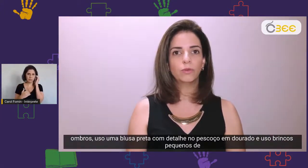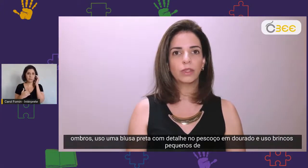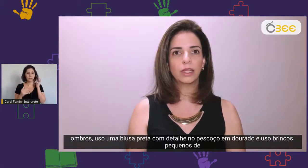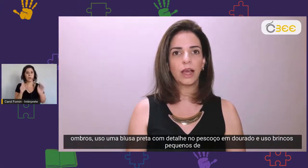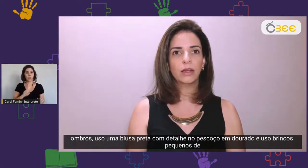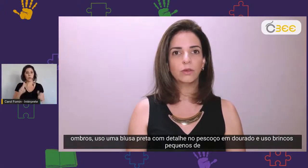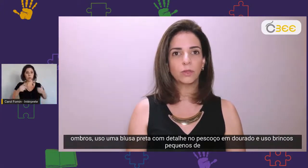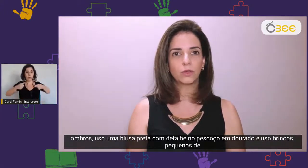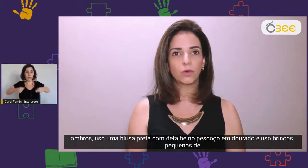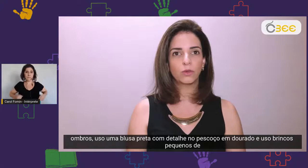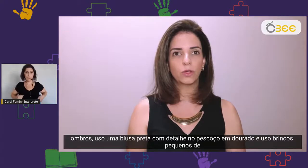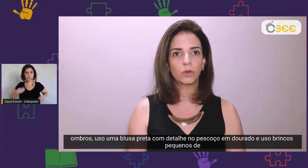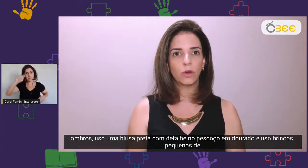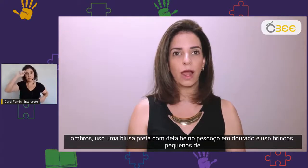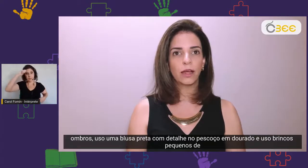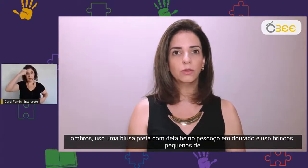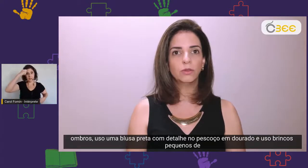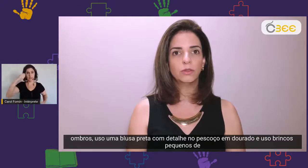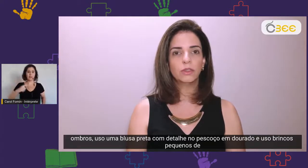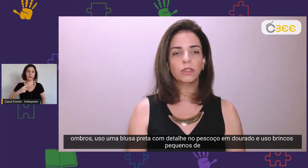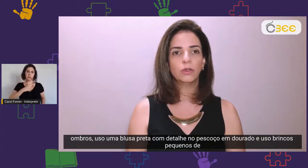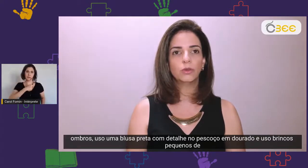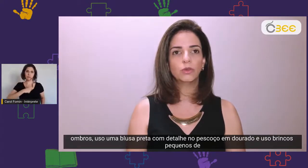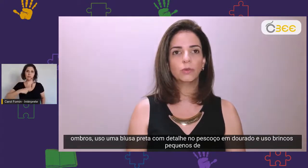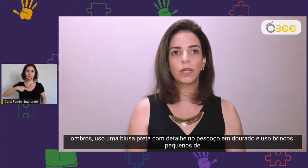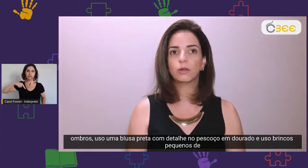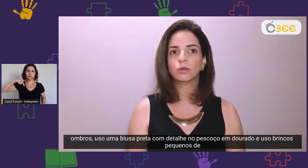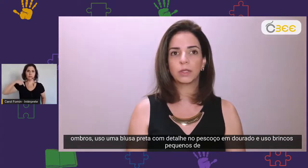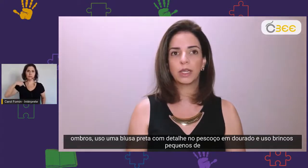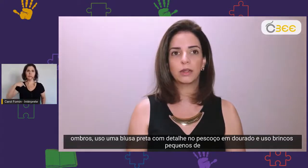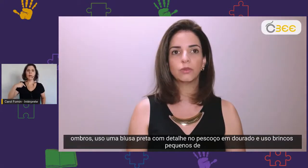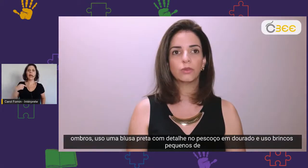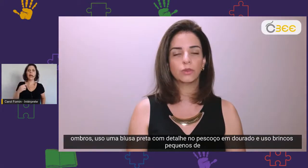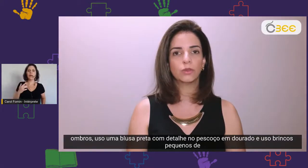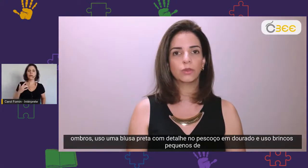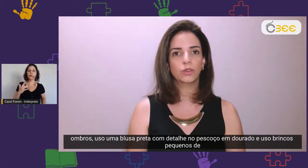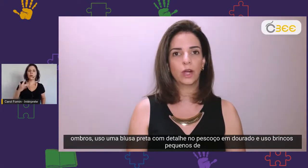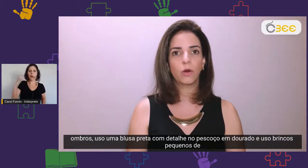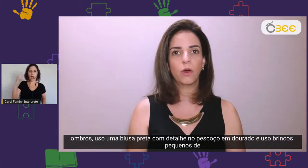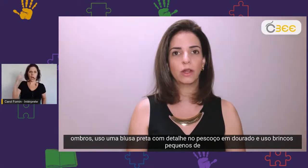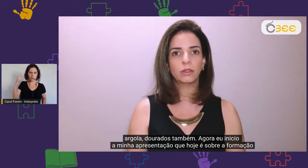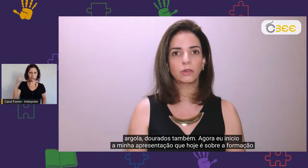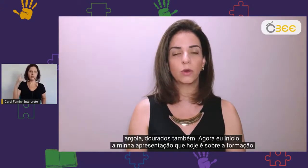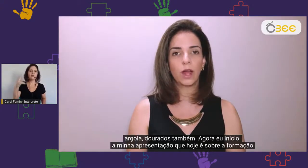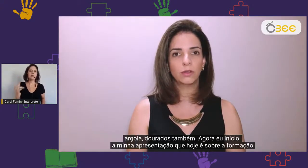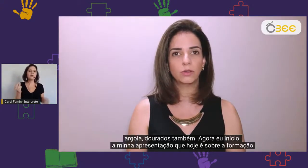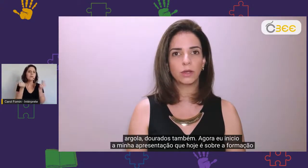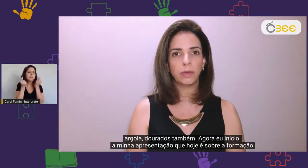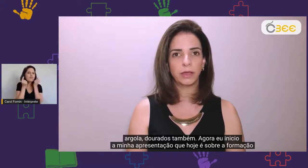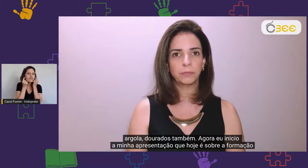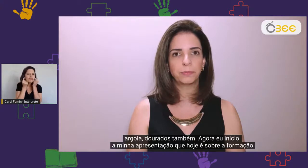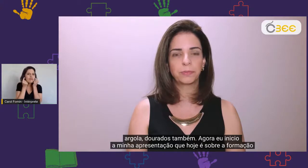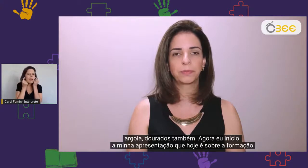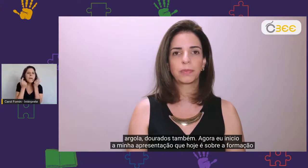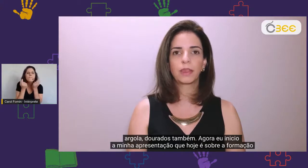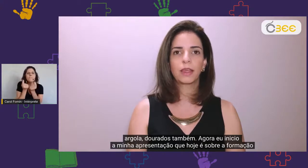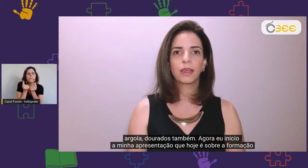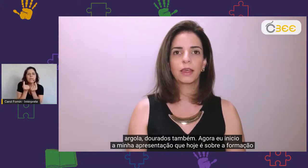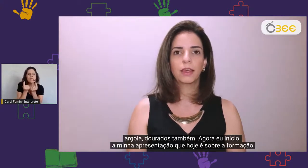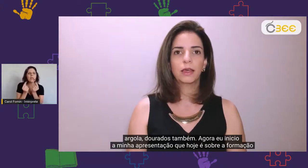com um detalhe no pescoço em dourado e uso brincos pequenos de argola dourados também.